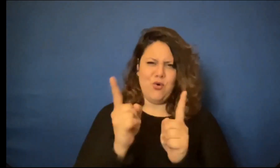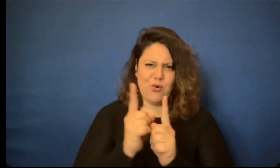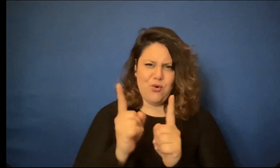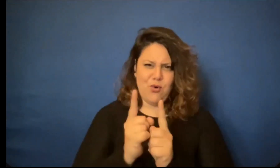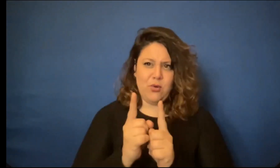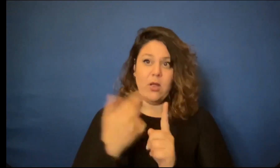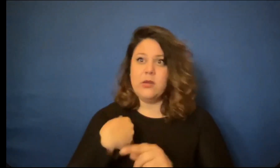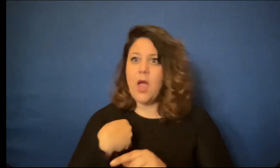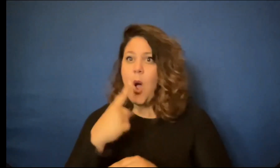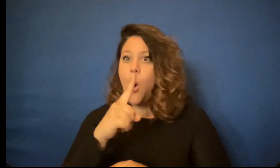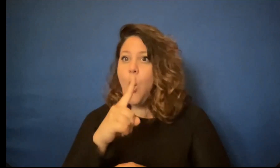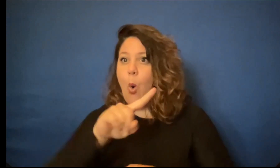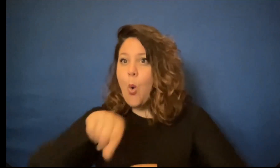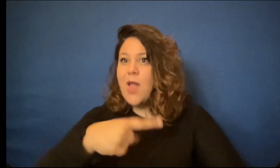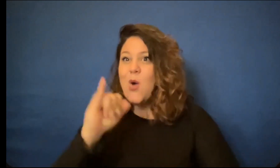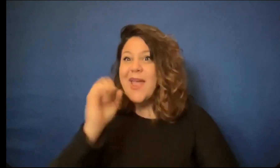ya 1 hora y 40 minutos.